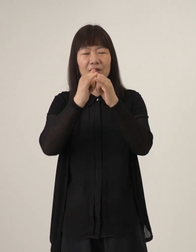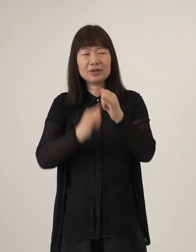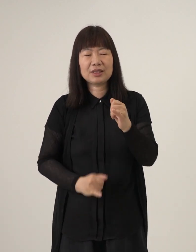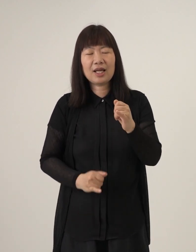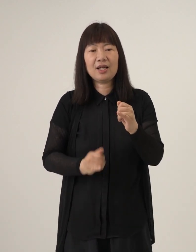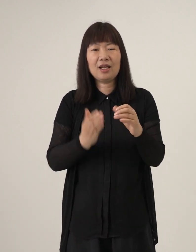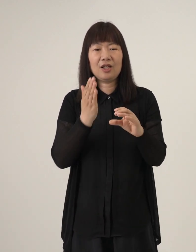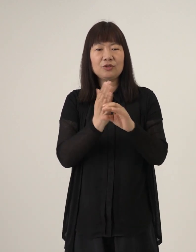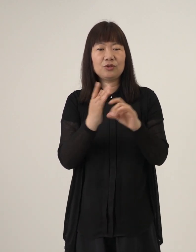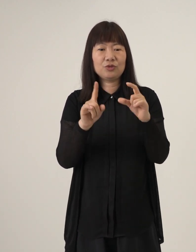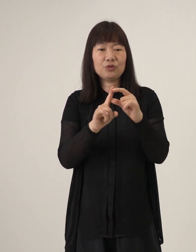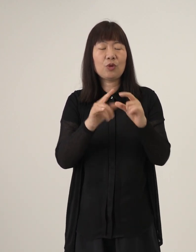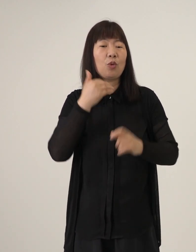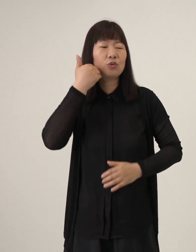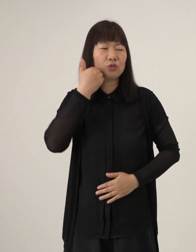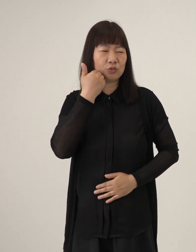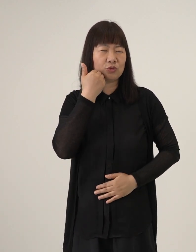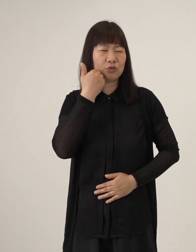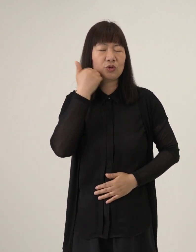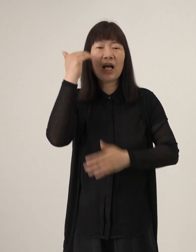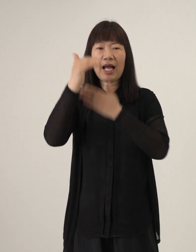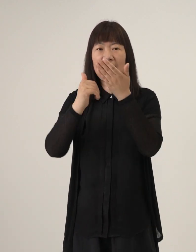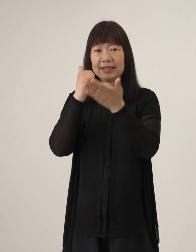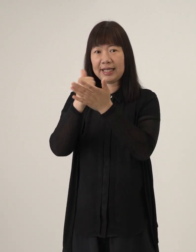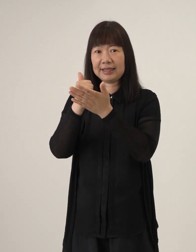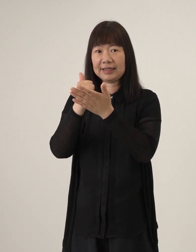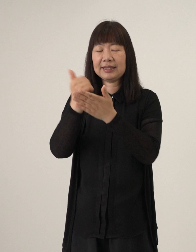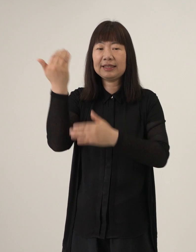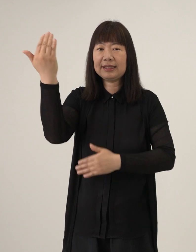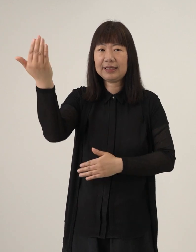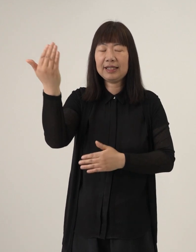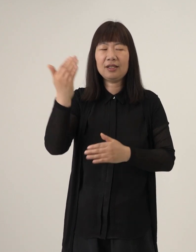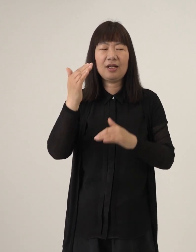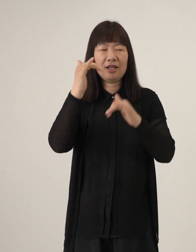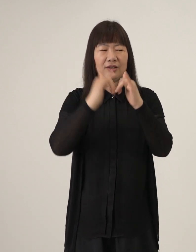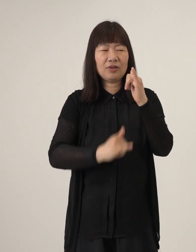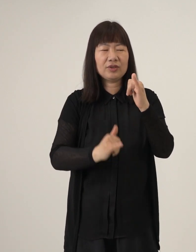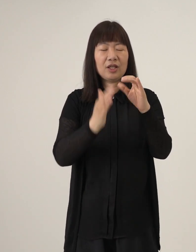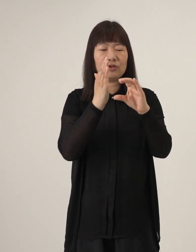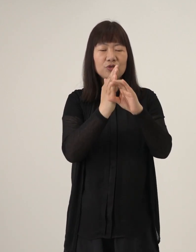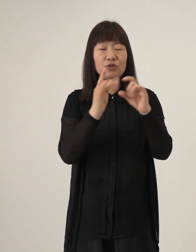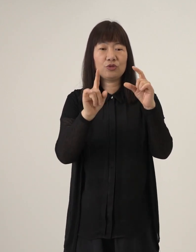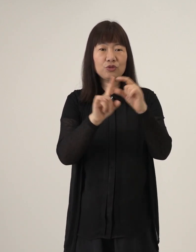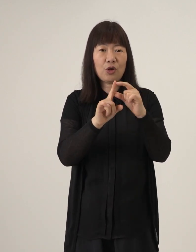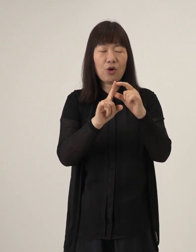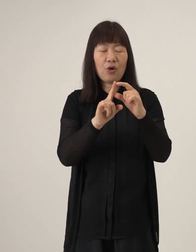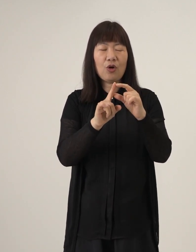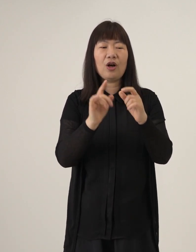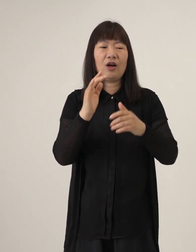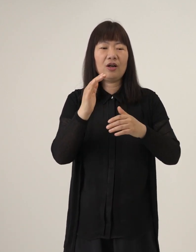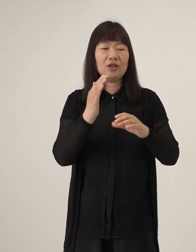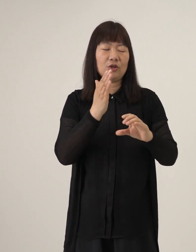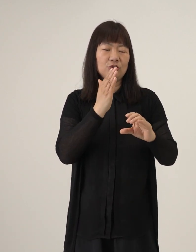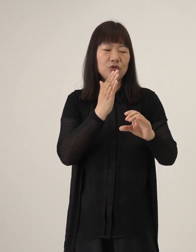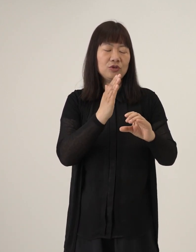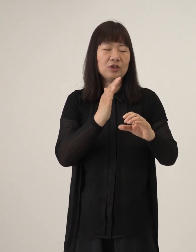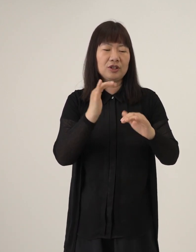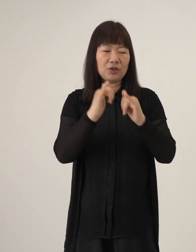역사의 주어는 누구이시다? 하나님이시다. 역사의 주어라는 것은 역사의 주권을 얘기하는